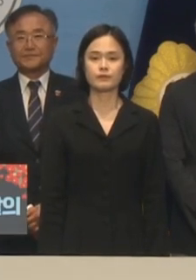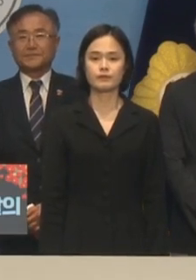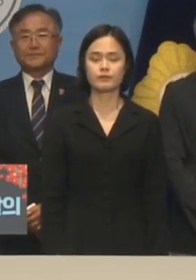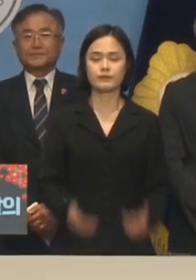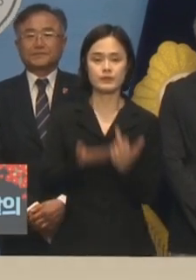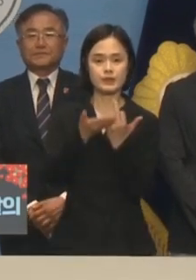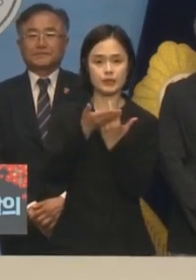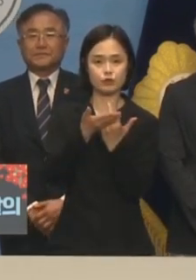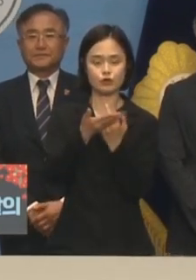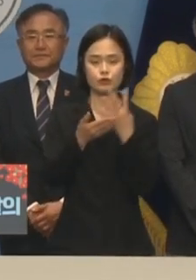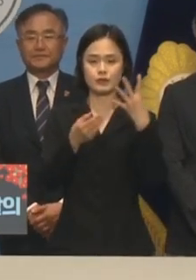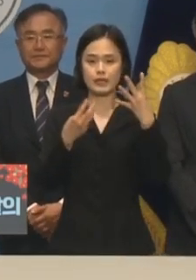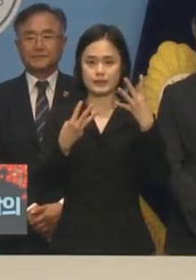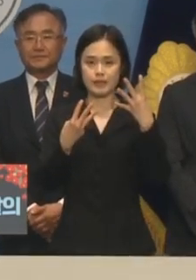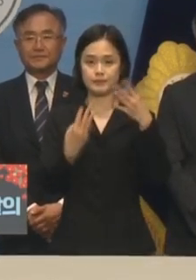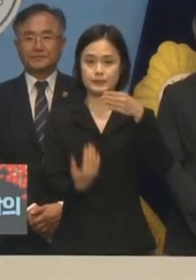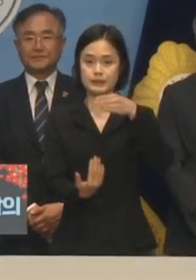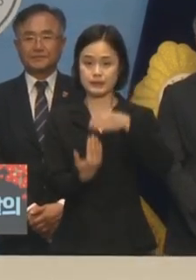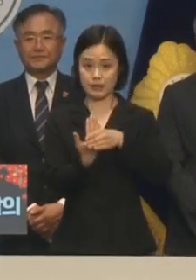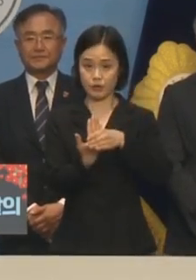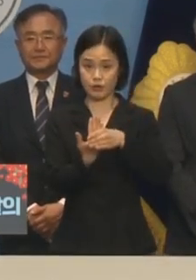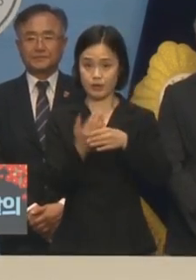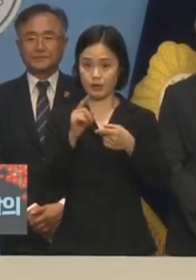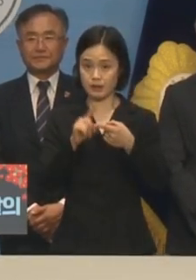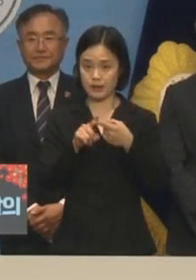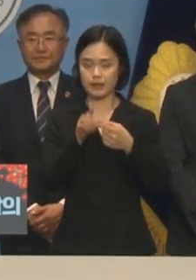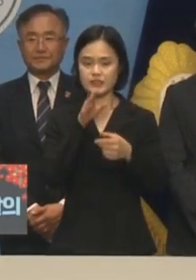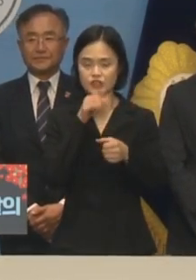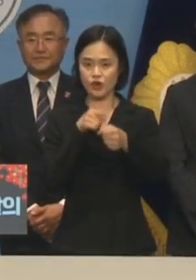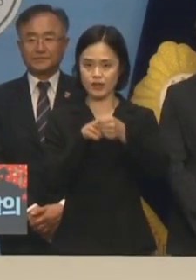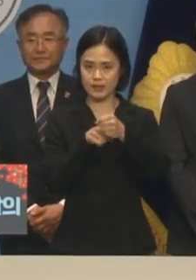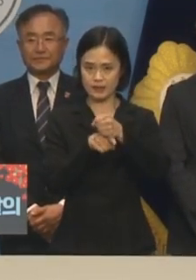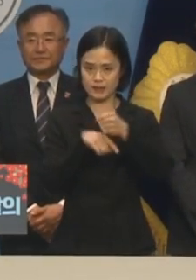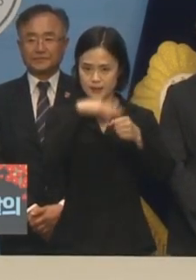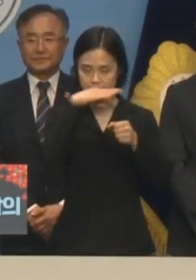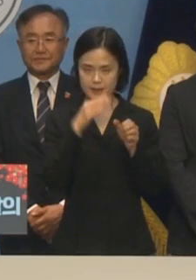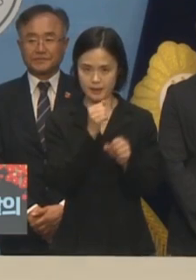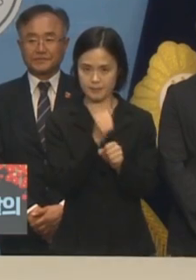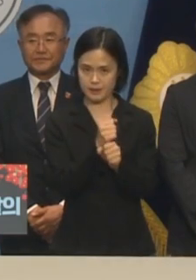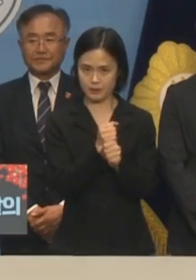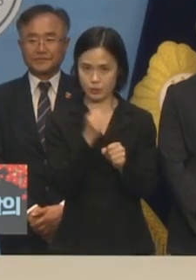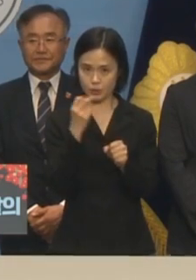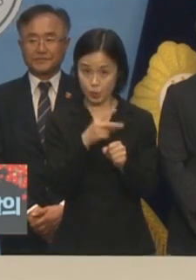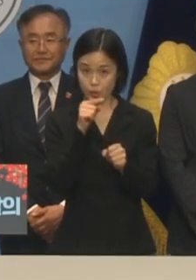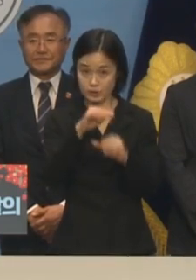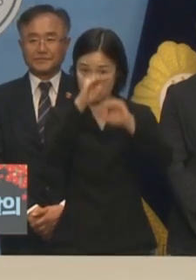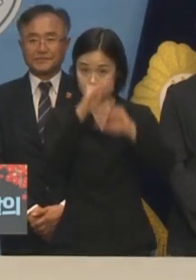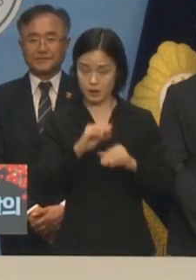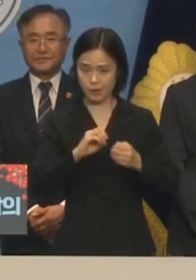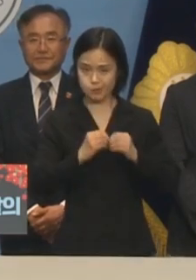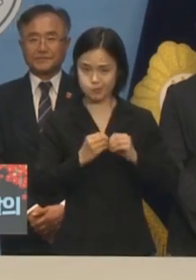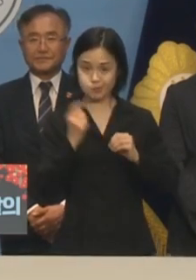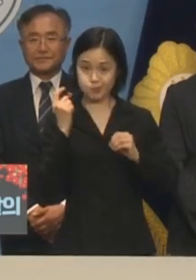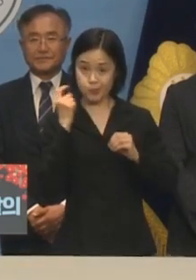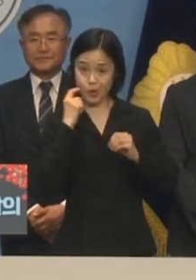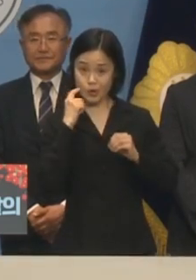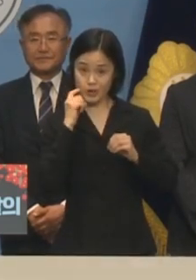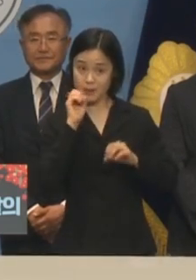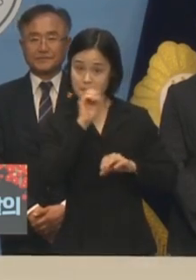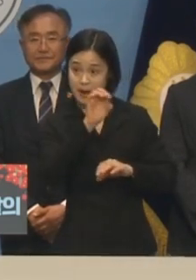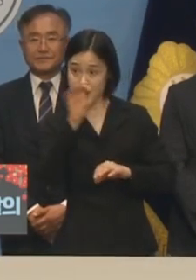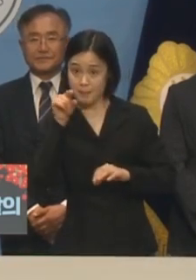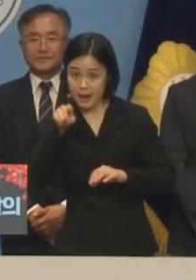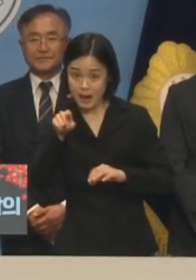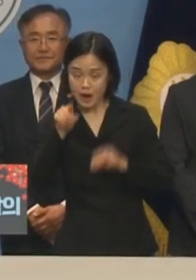제주 4.3에 대한 정의를 바로잡고 허위사실 유포에 대해서는 강력하게 처벌할 수 있도록 하겠습니다.